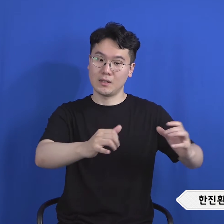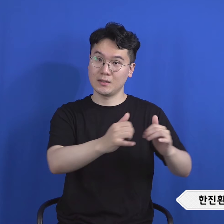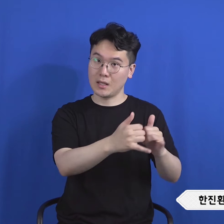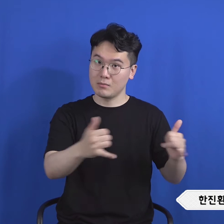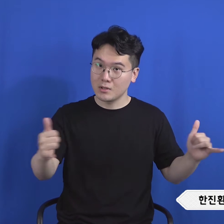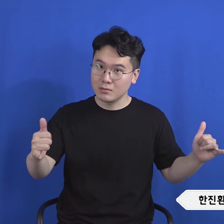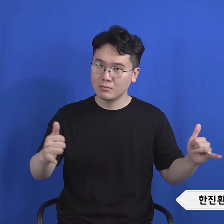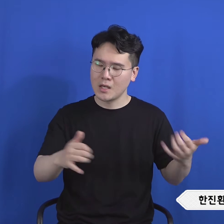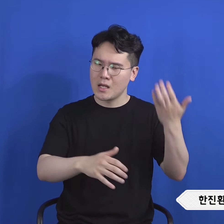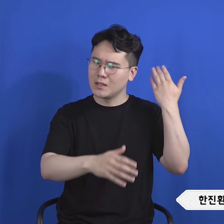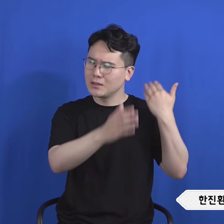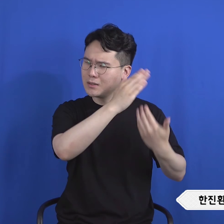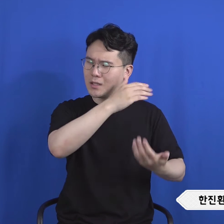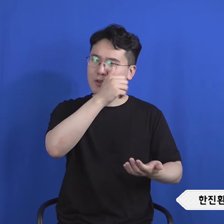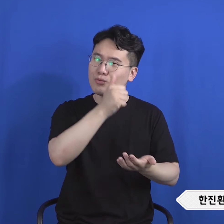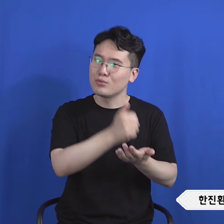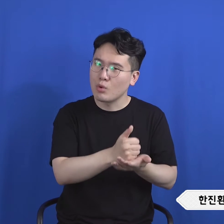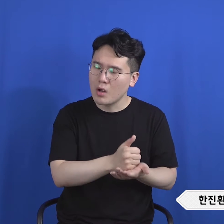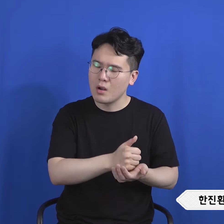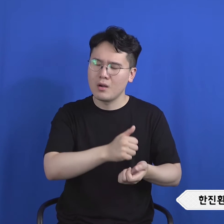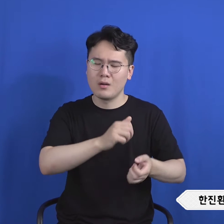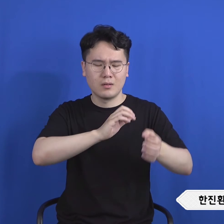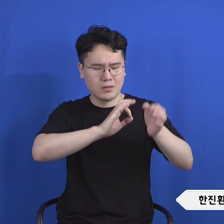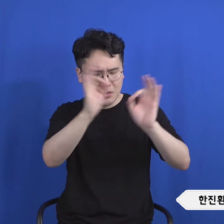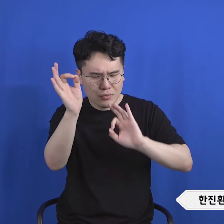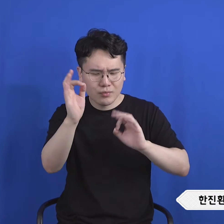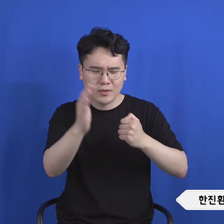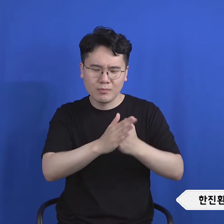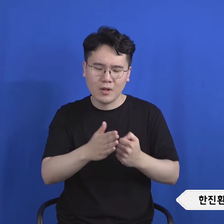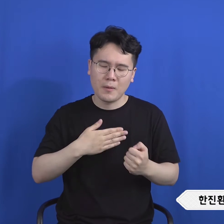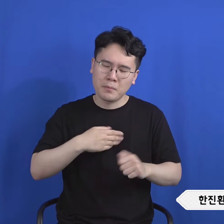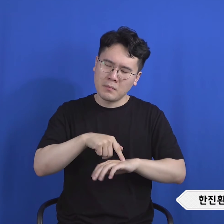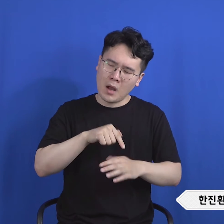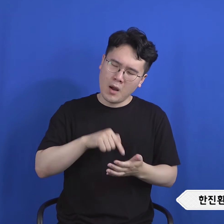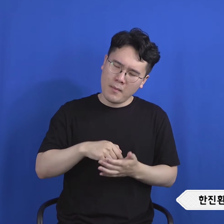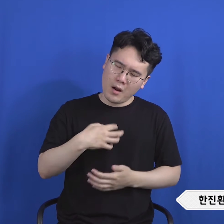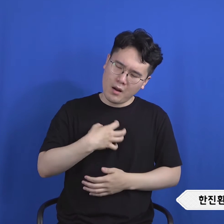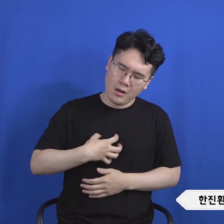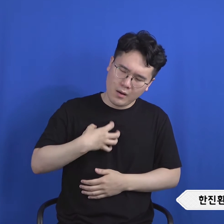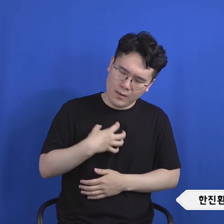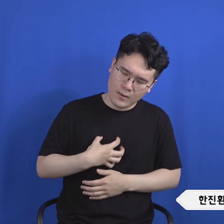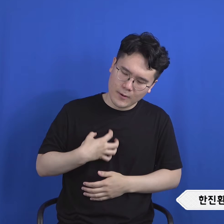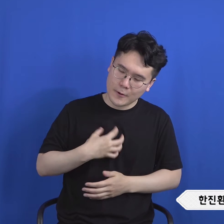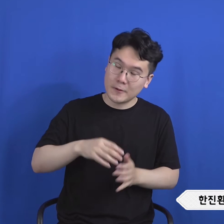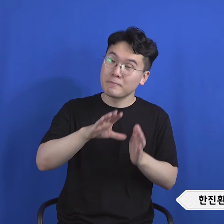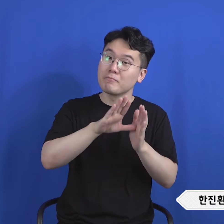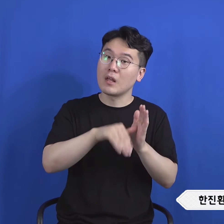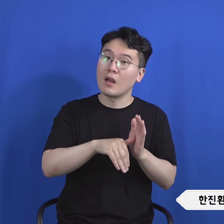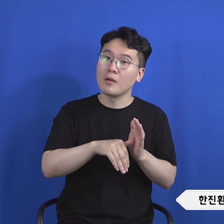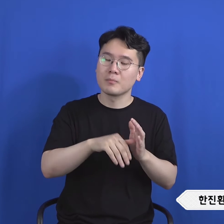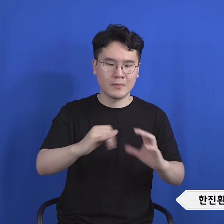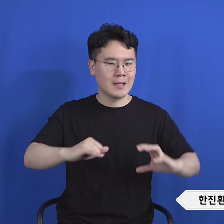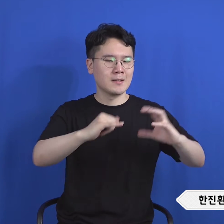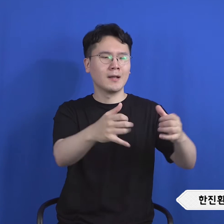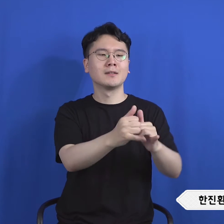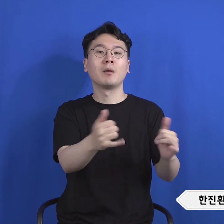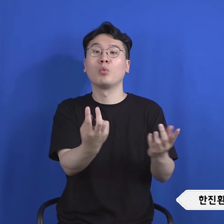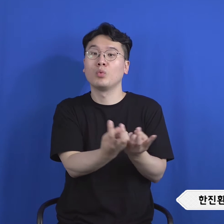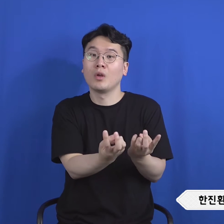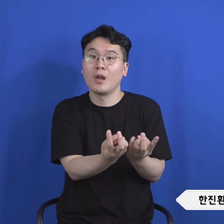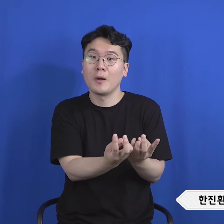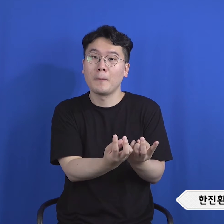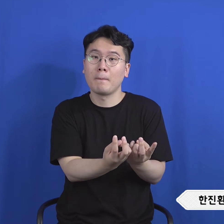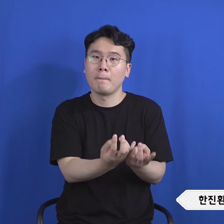지난날 지은 죄와 실수를 생각하면서 마음이 괴로울 때 세상 사람들은 어떻게 합니까?